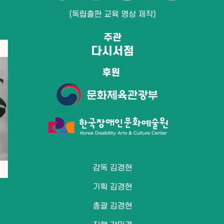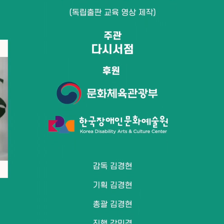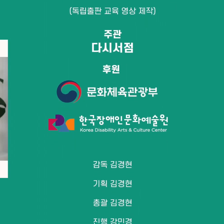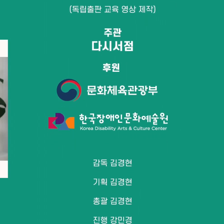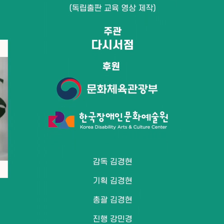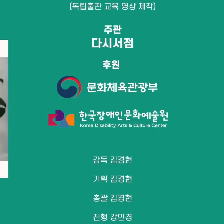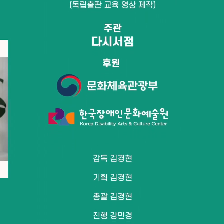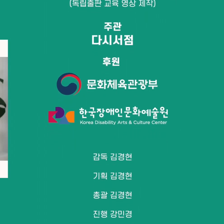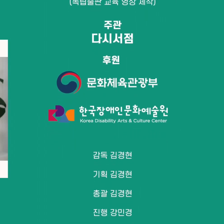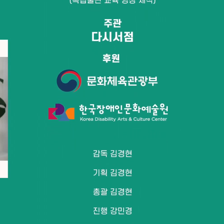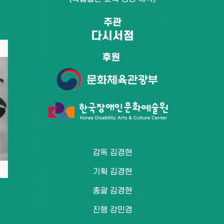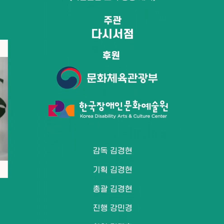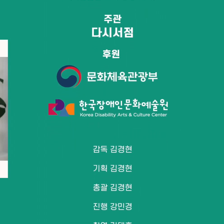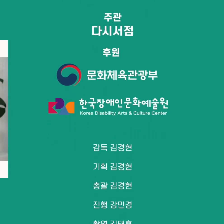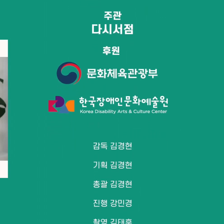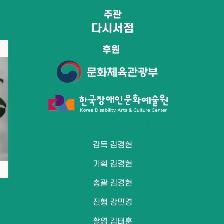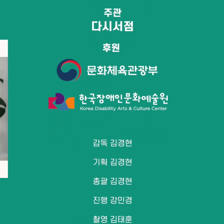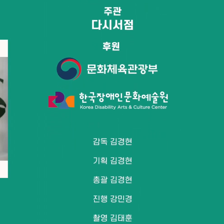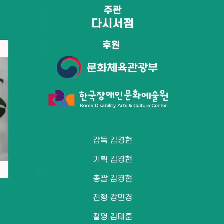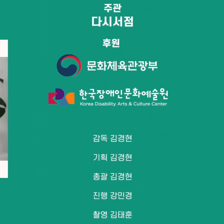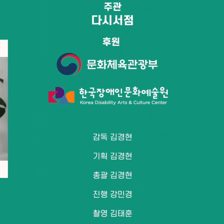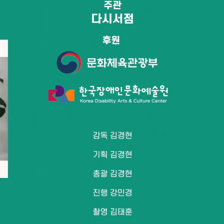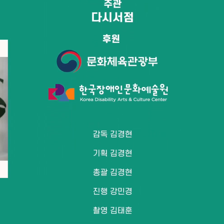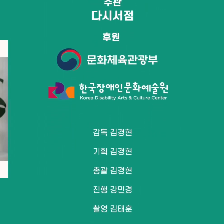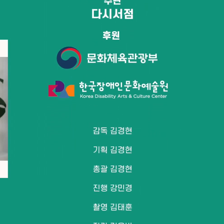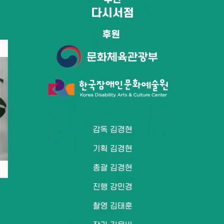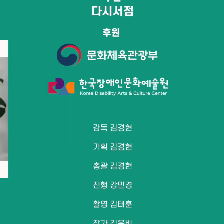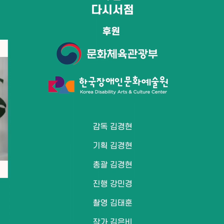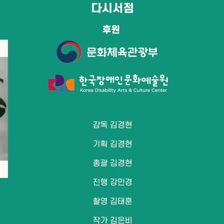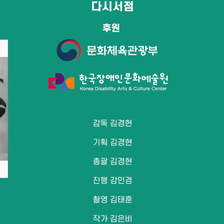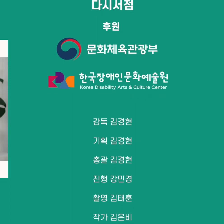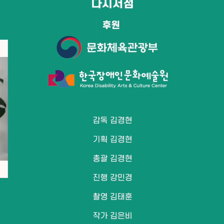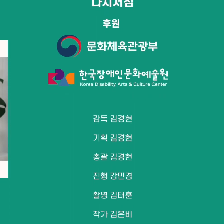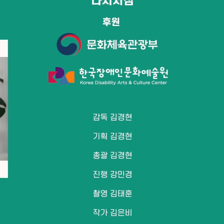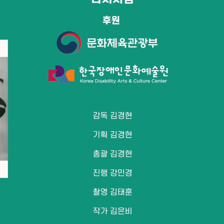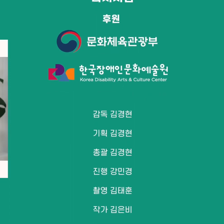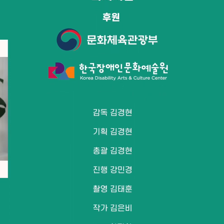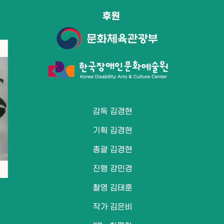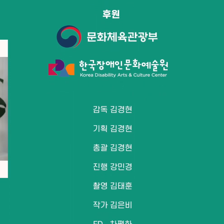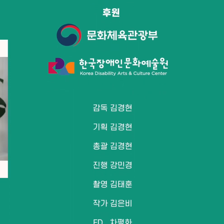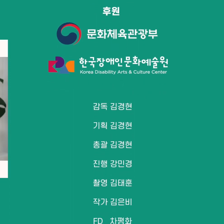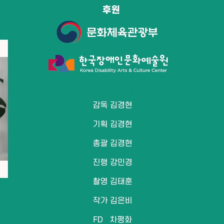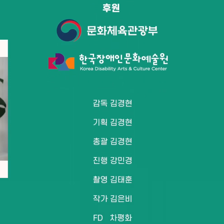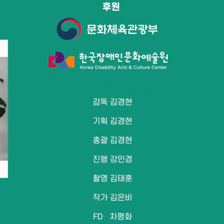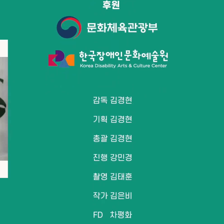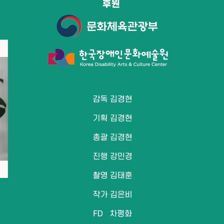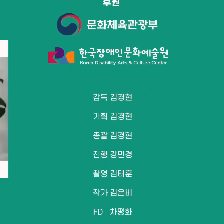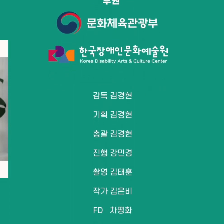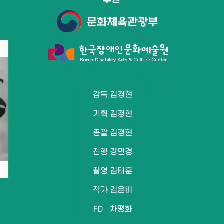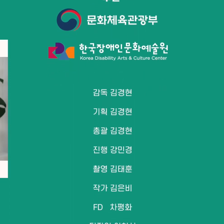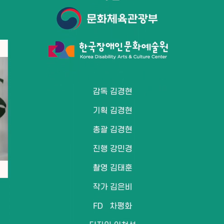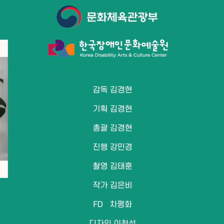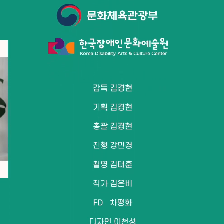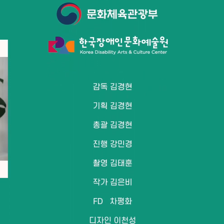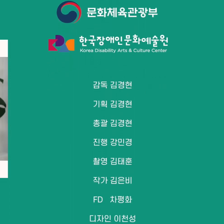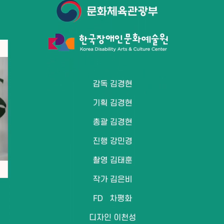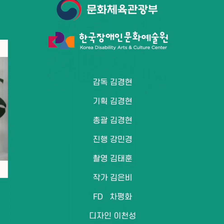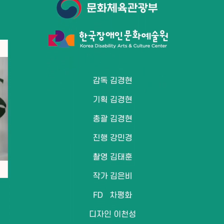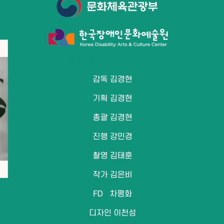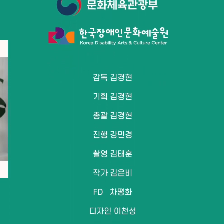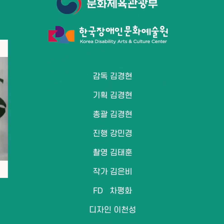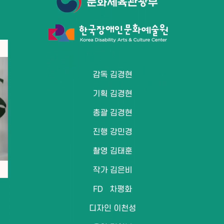세계에 78억 인구가 있으면 78억 개의 이야기를 만들 수 있는 게 각자의 이야기인데, 내